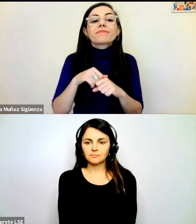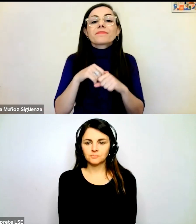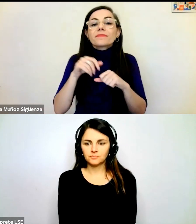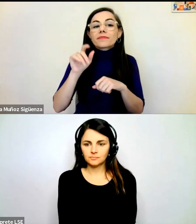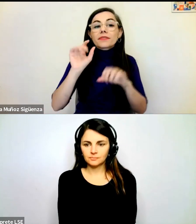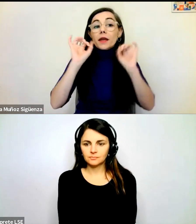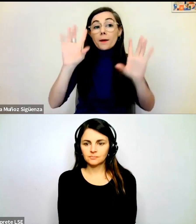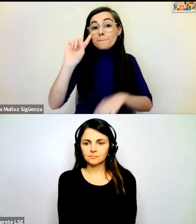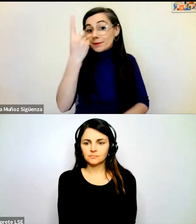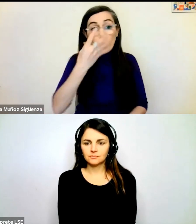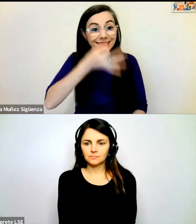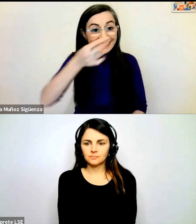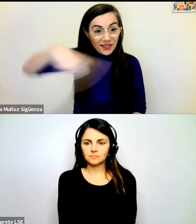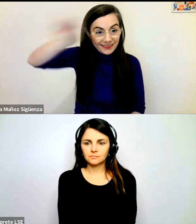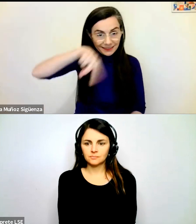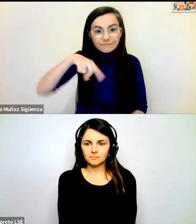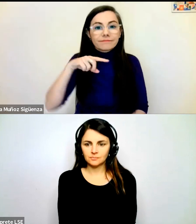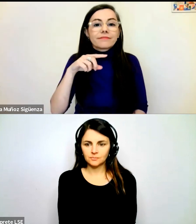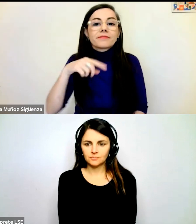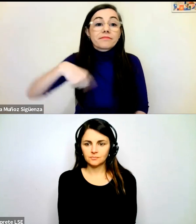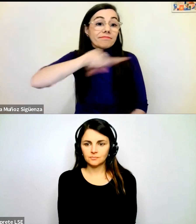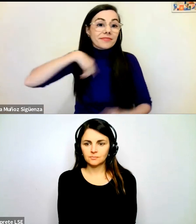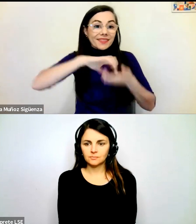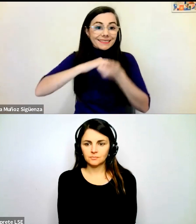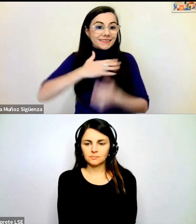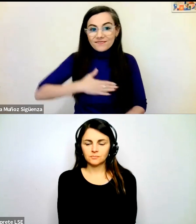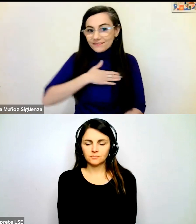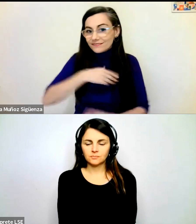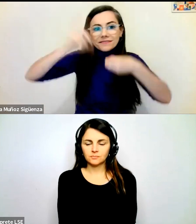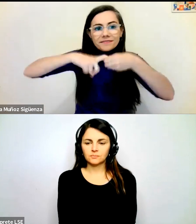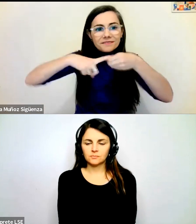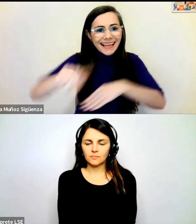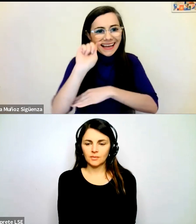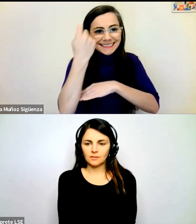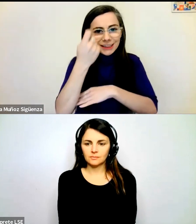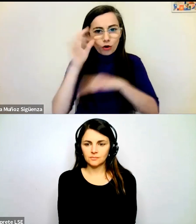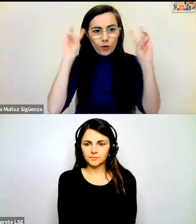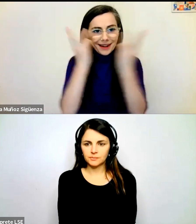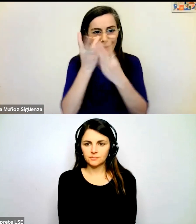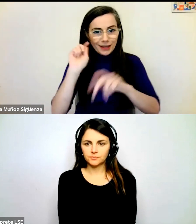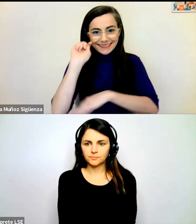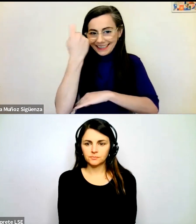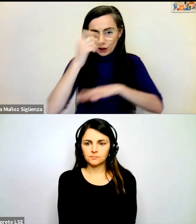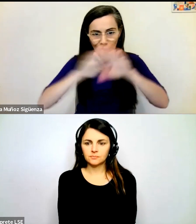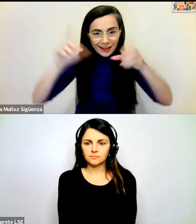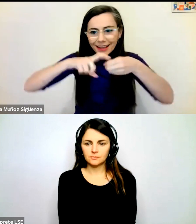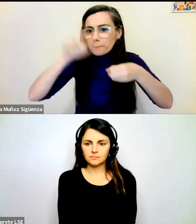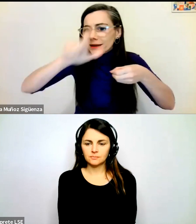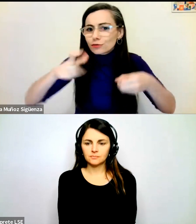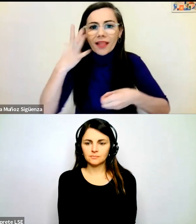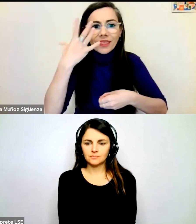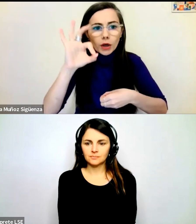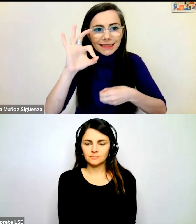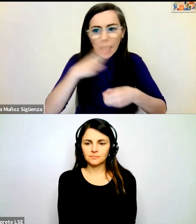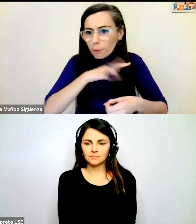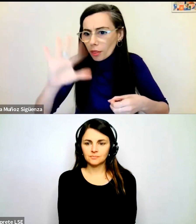inconvenientes técnicos debidos al Zoom, de ruidos, a apagar la cámara, etcétera. Buenas tardes, es un placer para la Confederación el tener este éxito